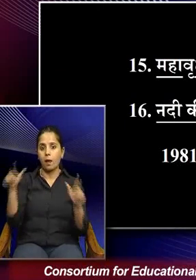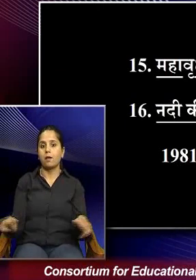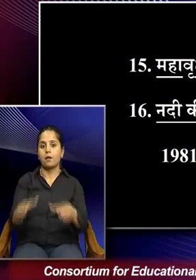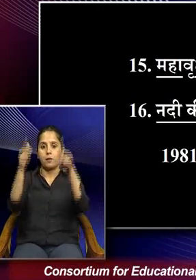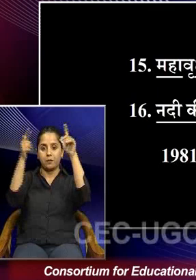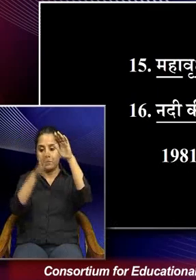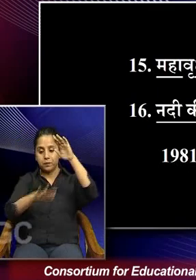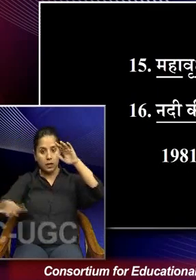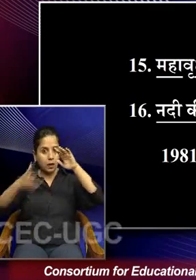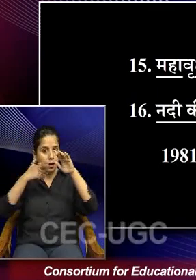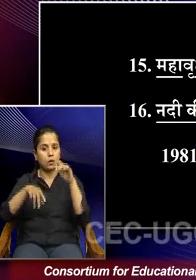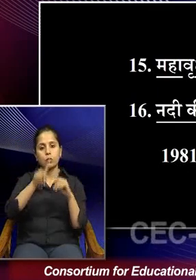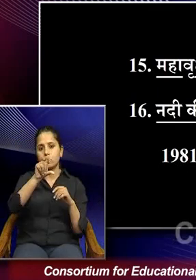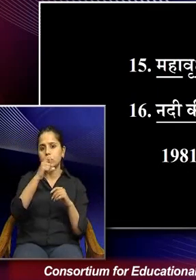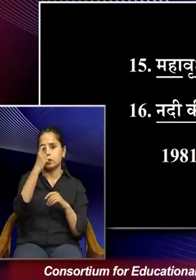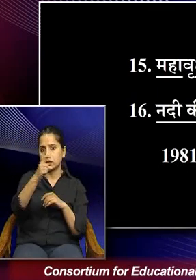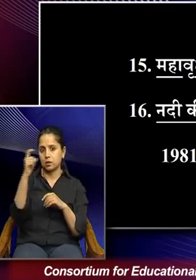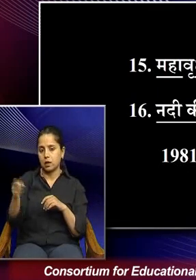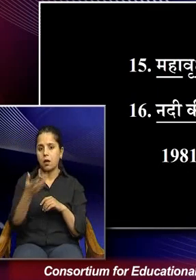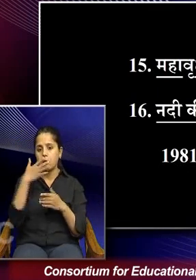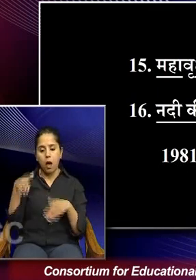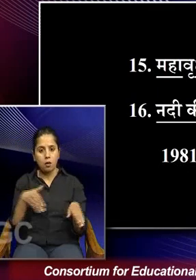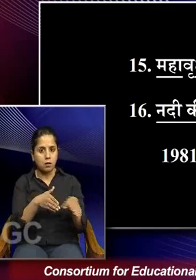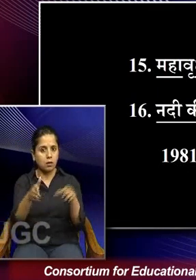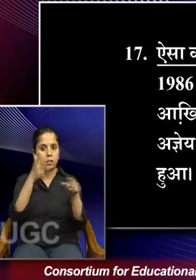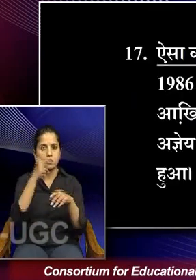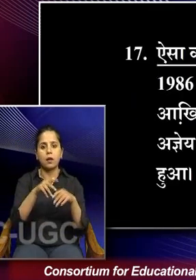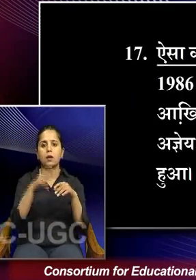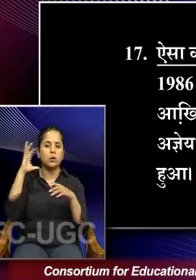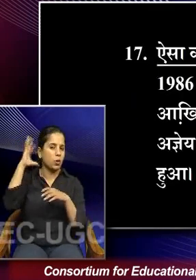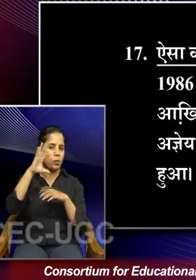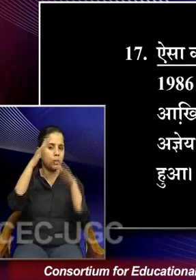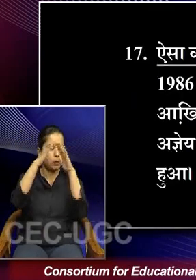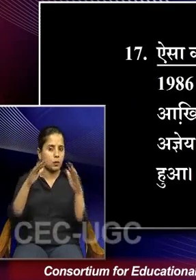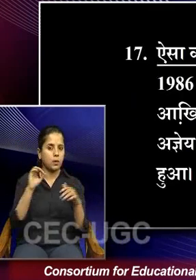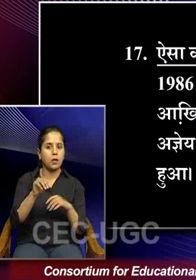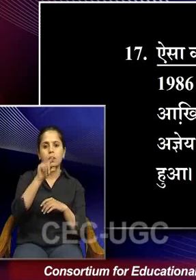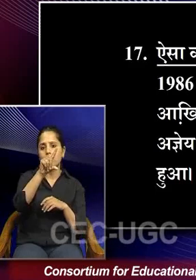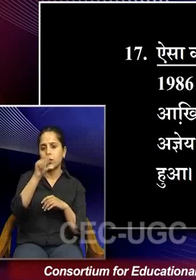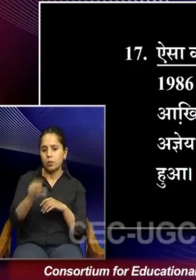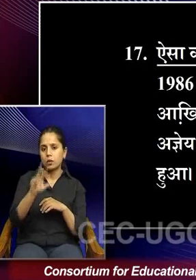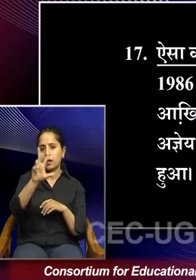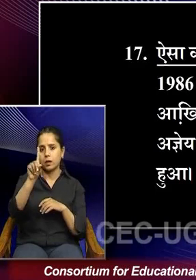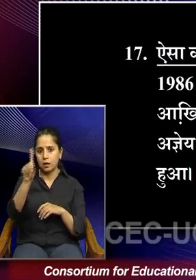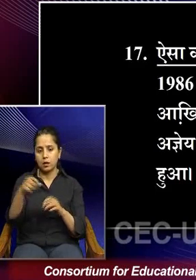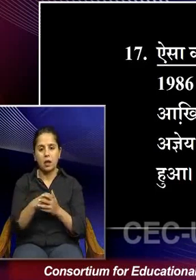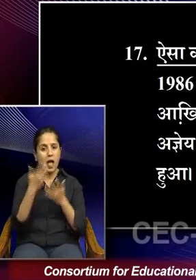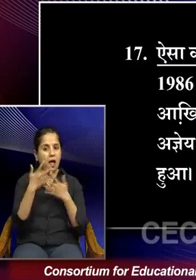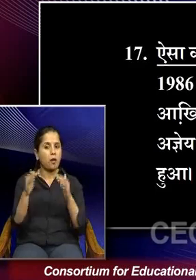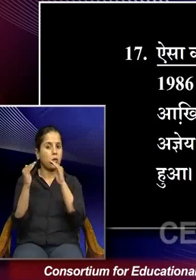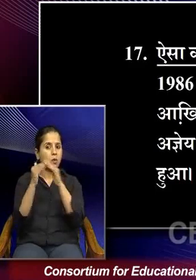1977 में नदी की बाग पर छाया 1981 में ऐसा कोई घर